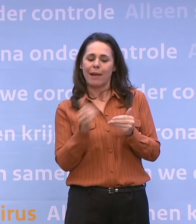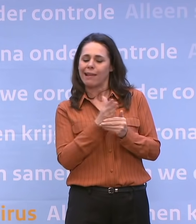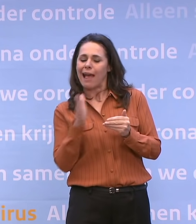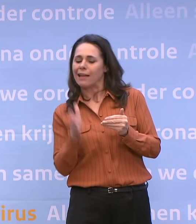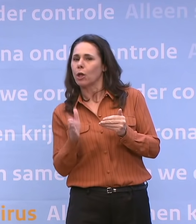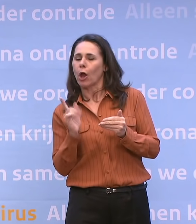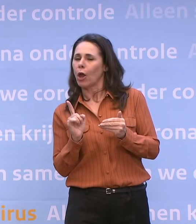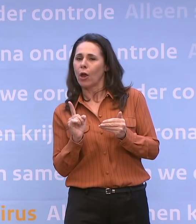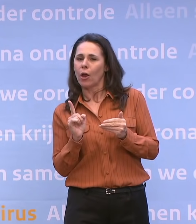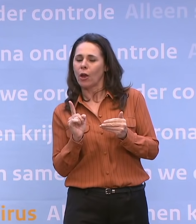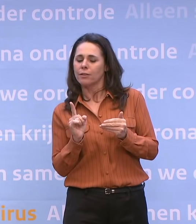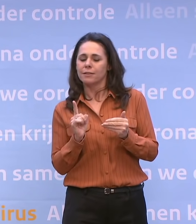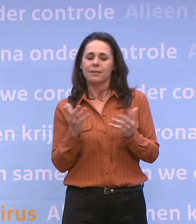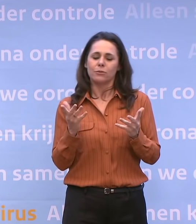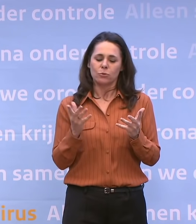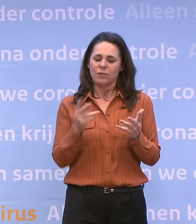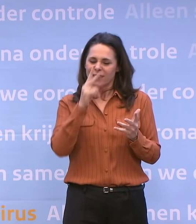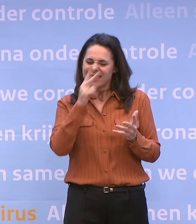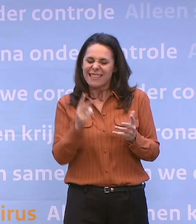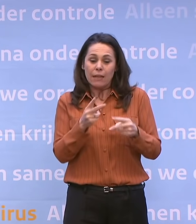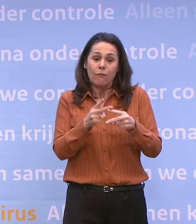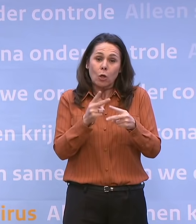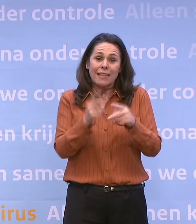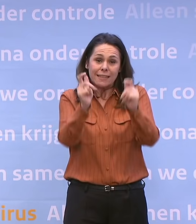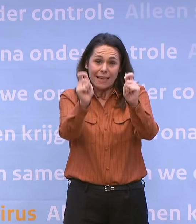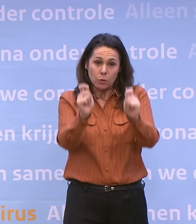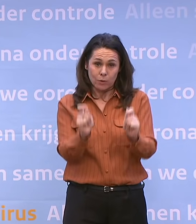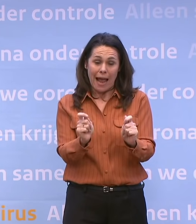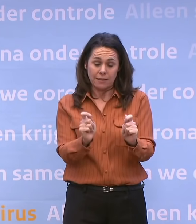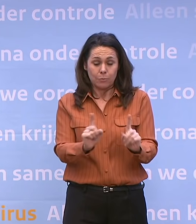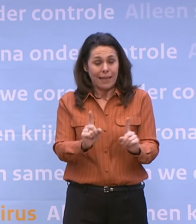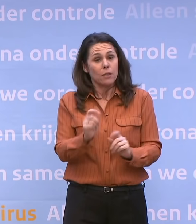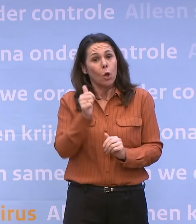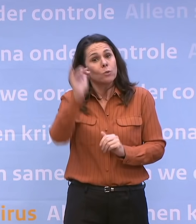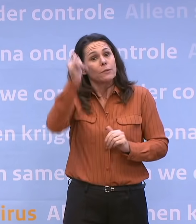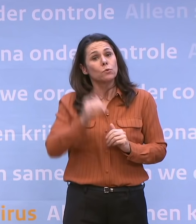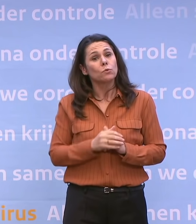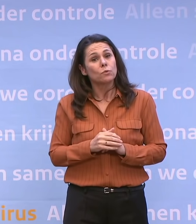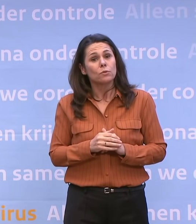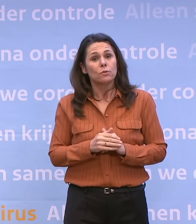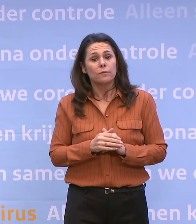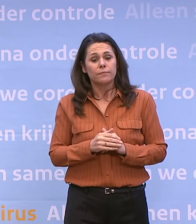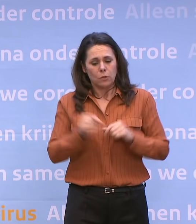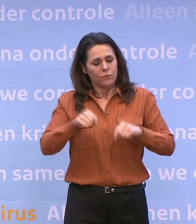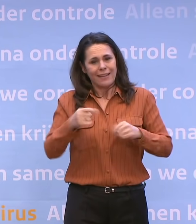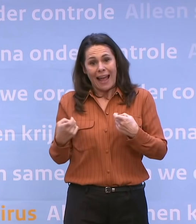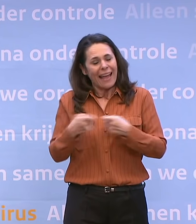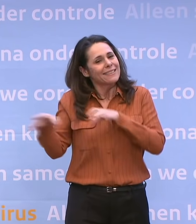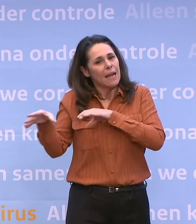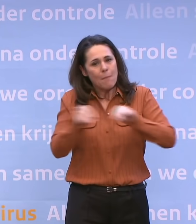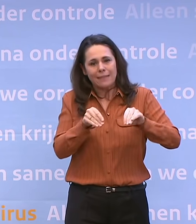de start en we zien nu ook de eerste voorzichtige resultaten. En dat is het goede nieuws, dat we ook niet vandaag extra maatregelen hoeven te nemen.